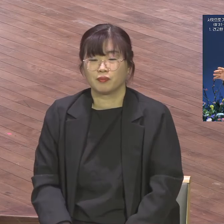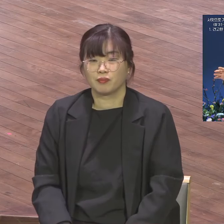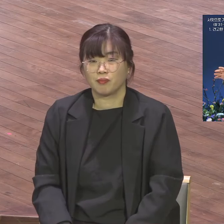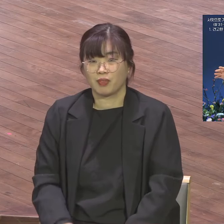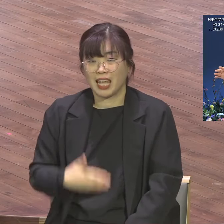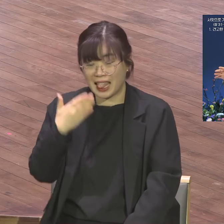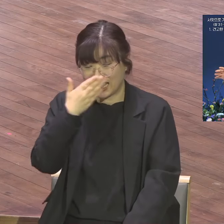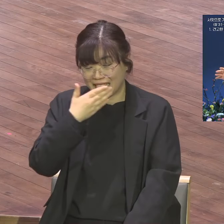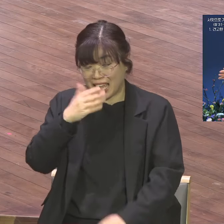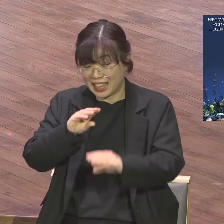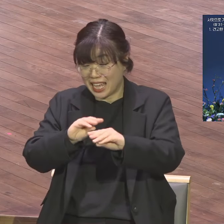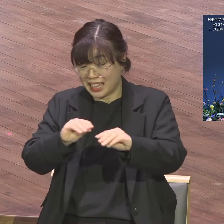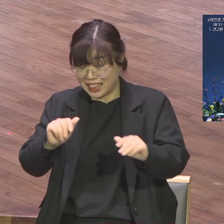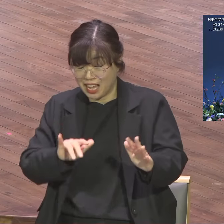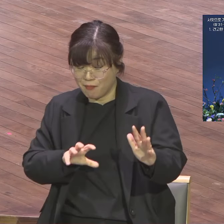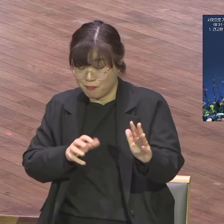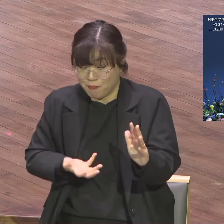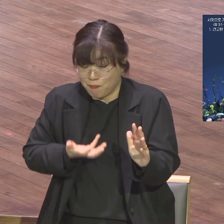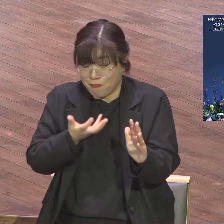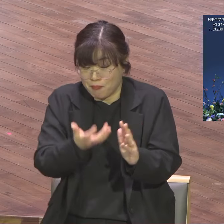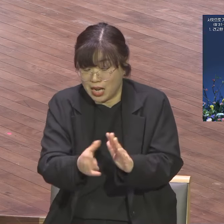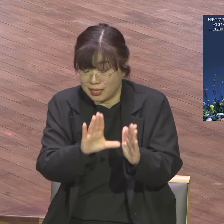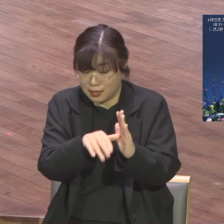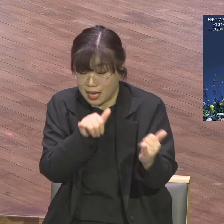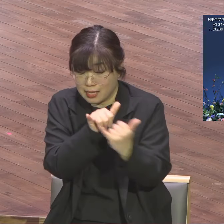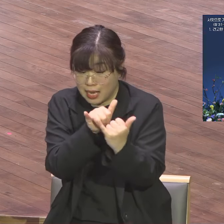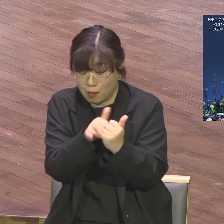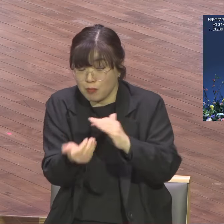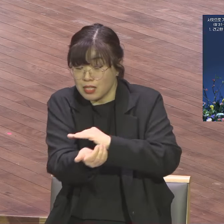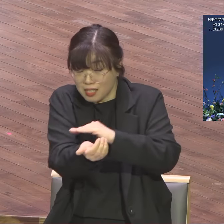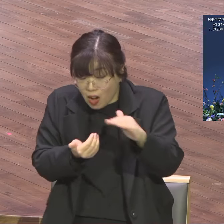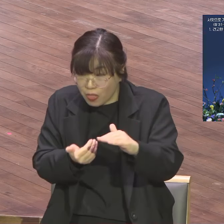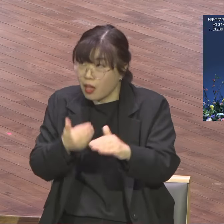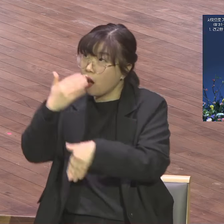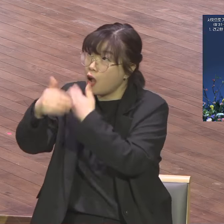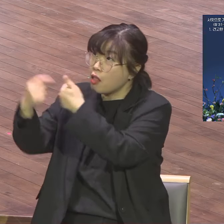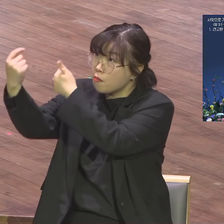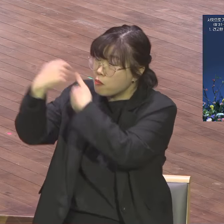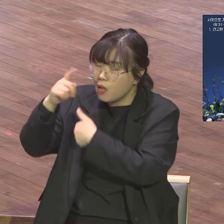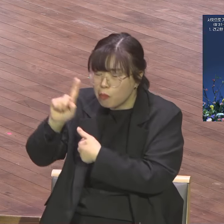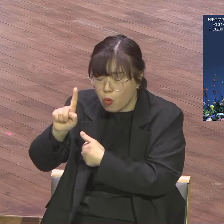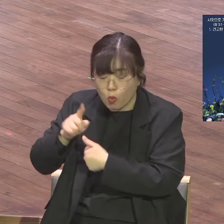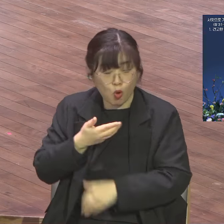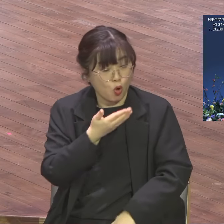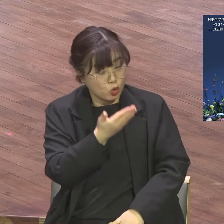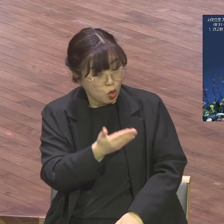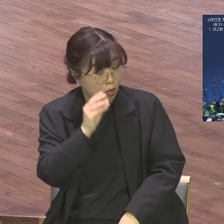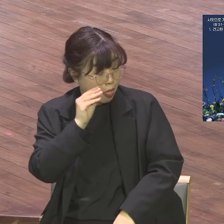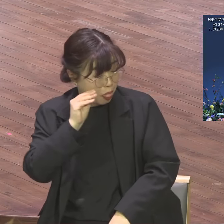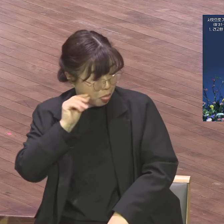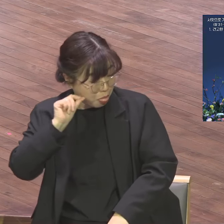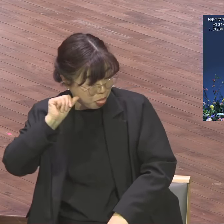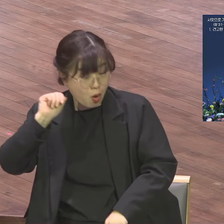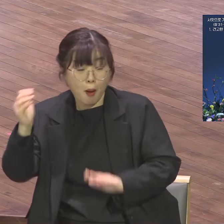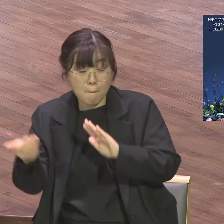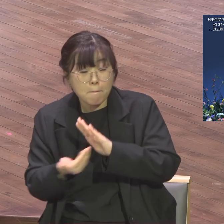처절한 싸움의 현장에서 내가 평탄하게 그리고 형통하게 끝난 거 아닙니까?